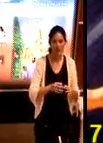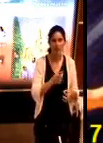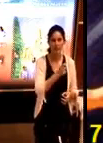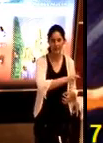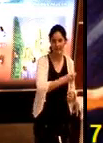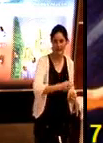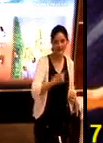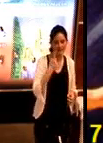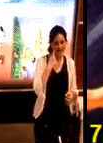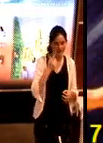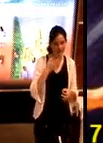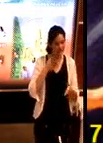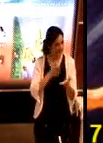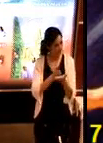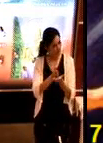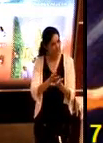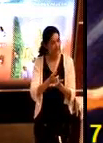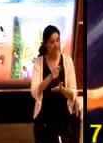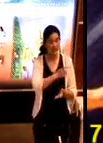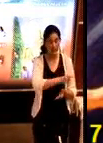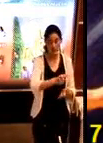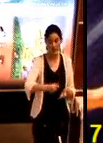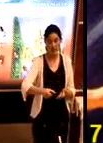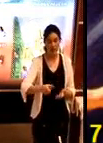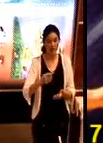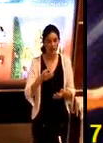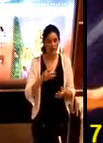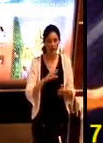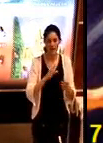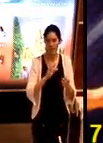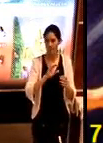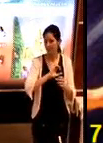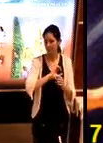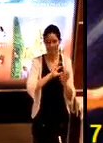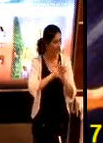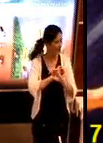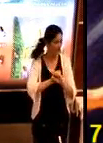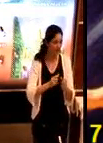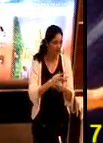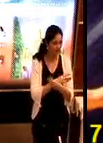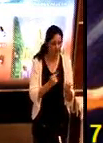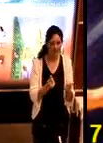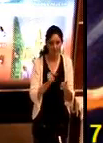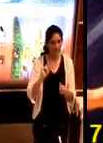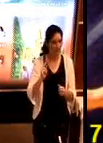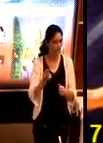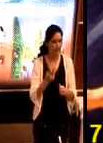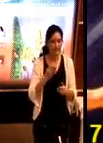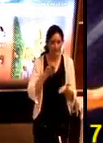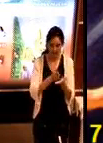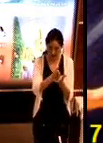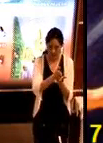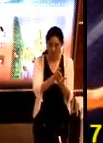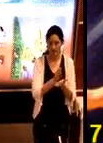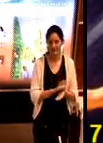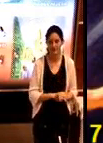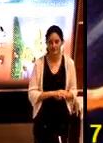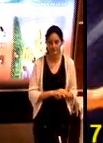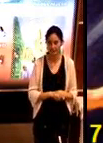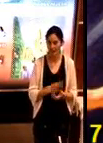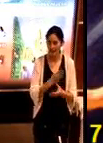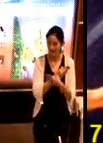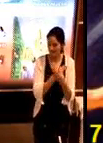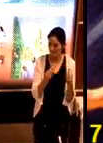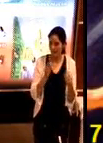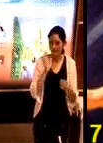siempre. Por eso es grande la palabra de Dios. Fin del pecado para siempre, hermanos. Miren lo que